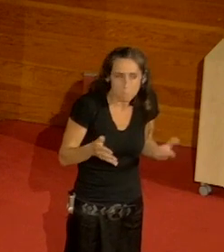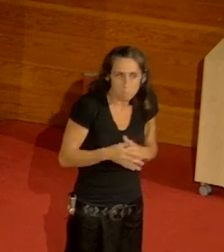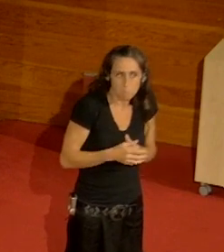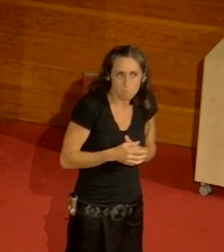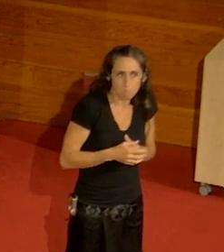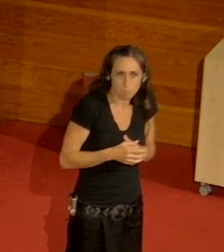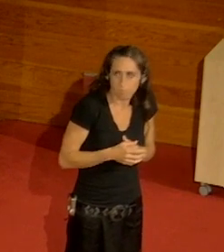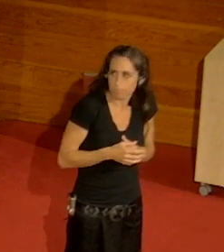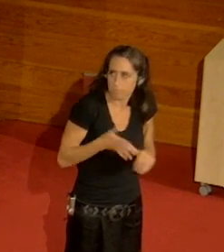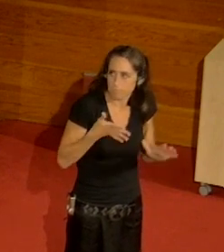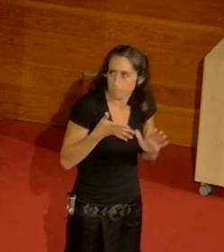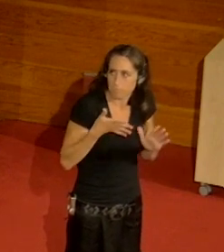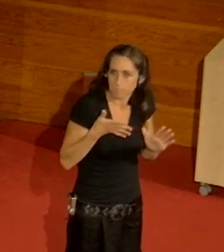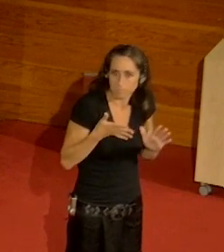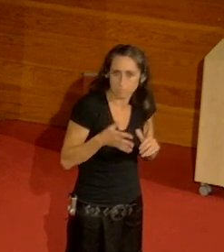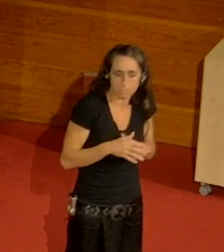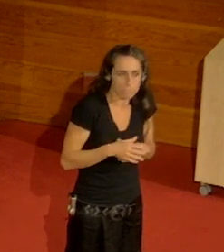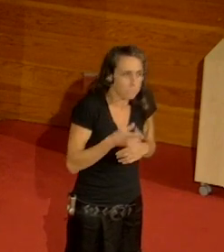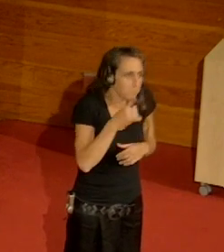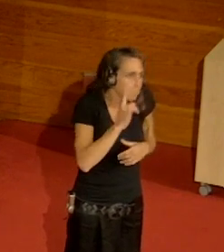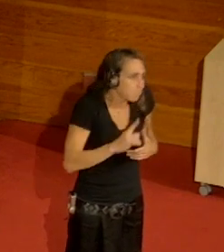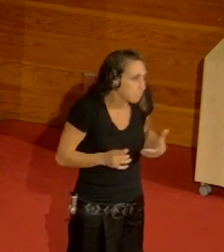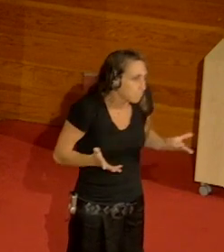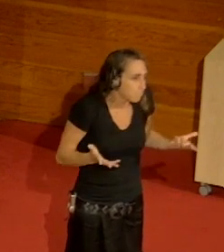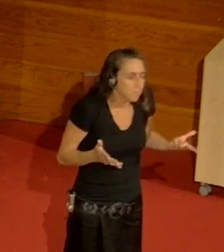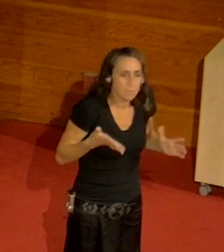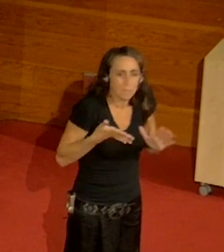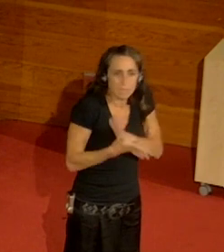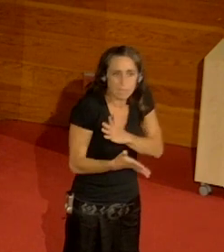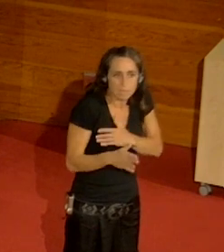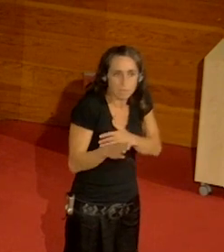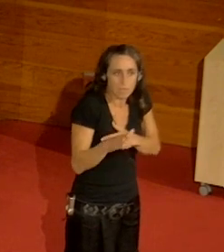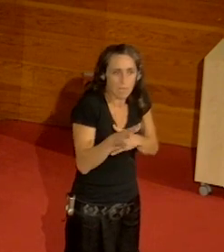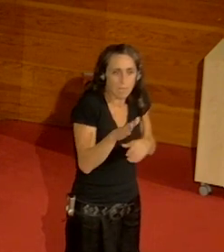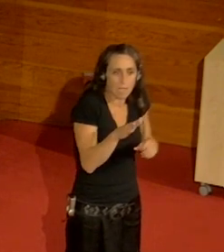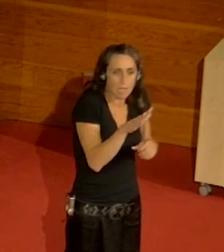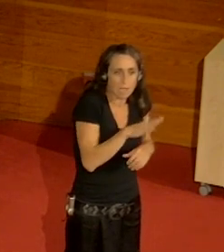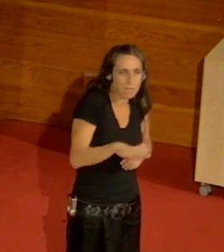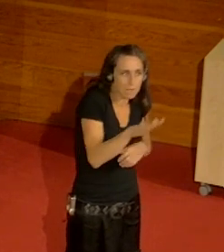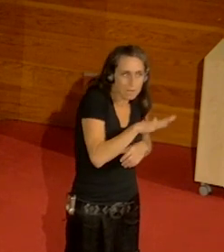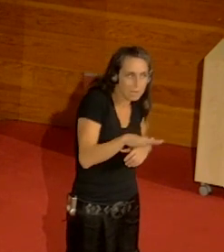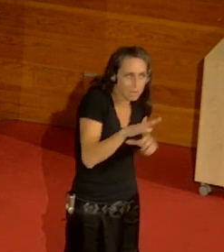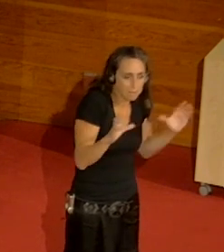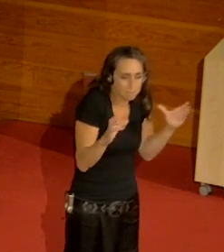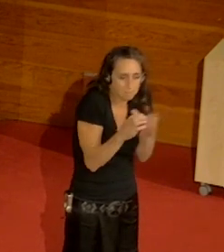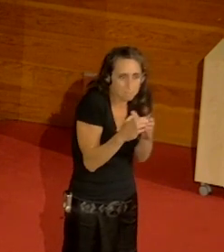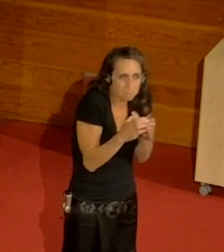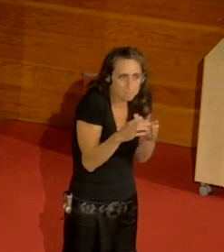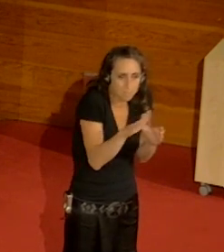o por ejemplo no sé una región entera para ellos estilo monteatos en Grecia